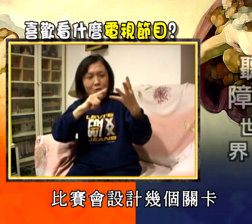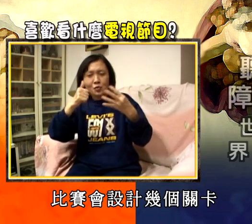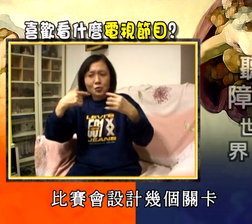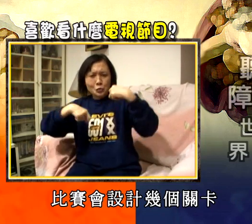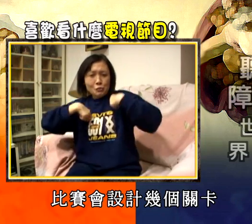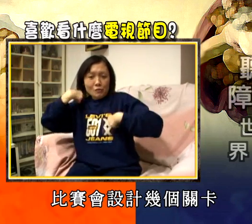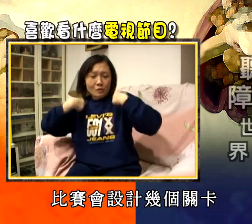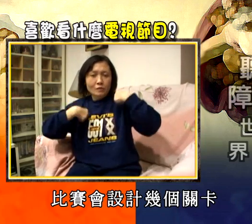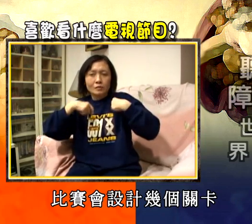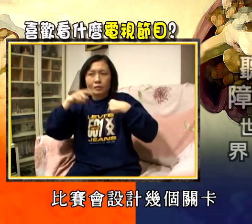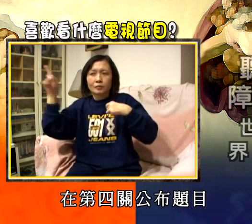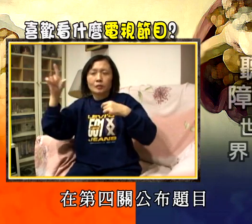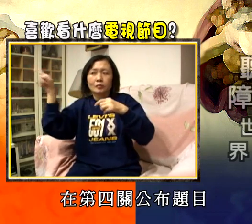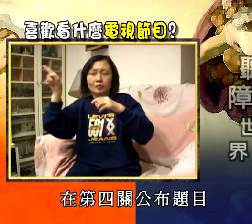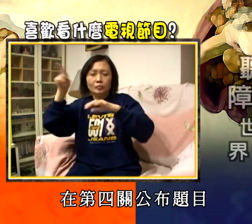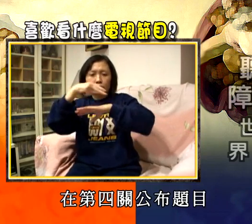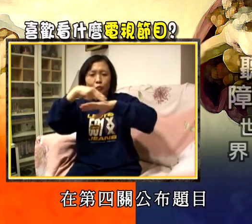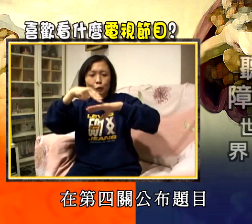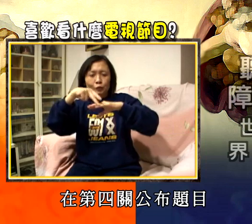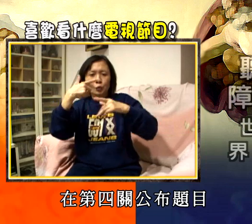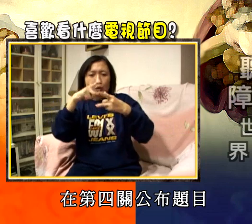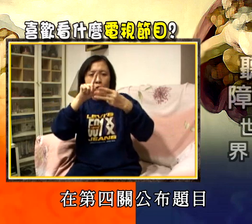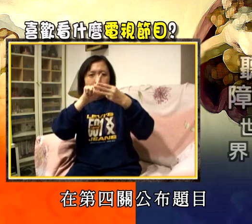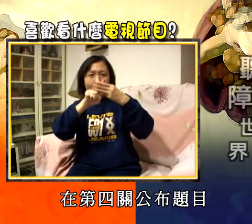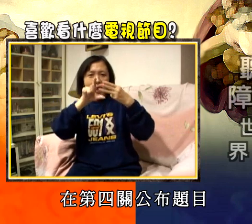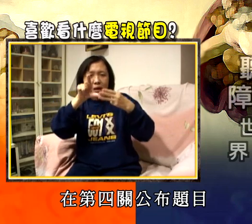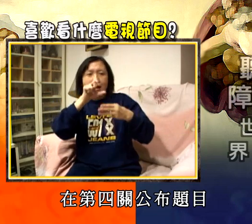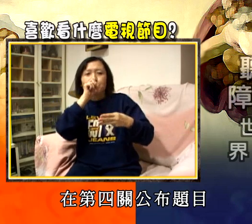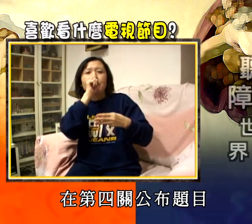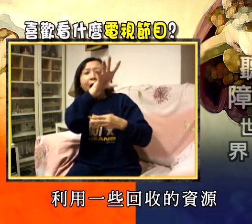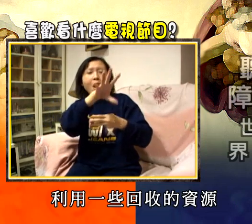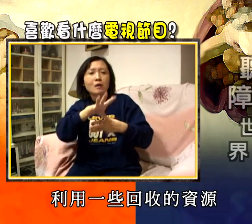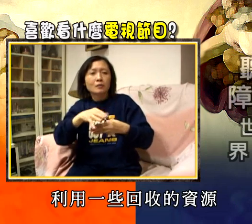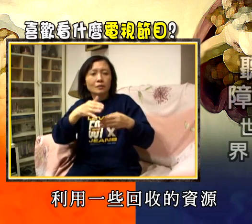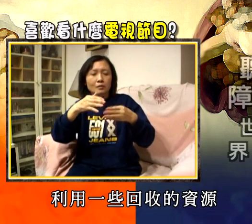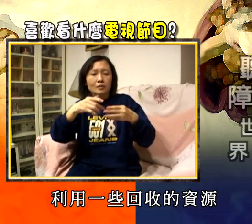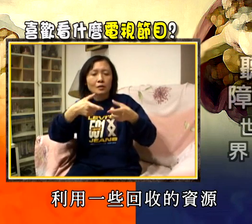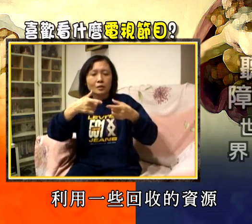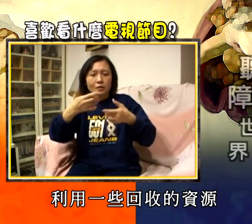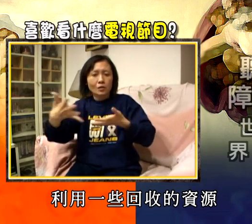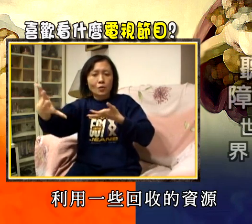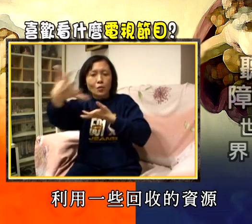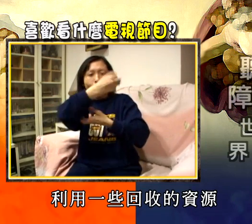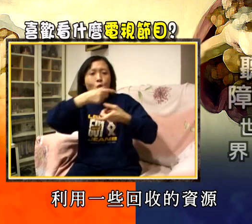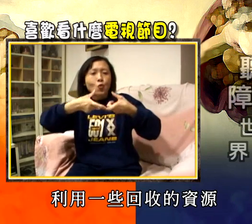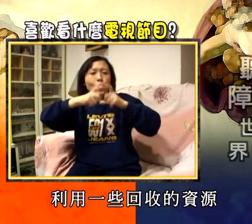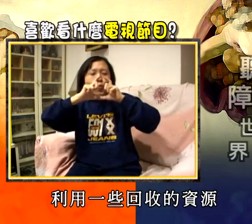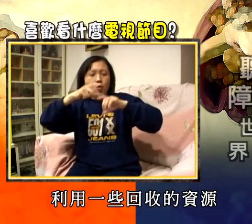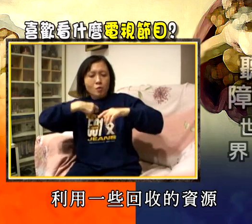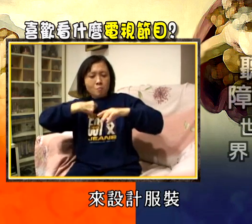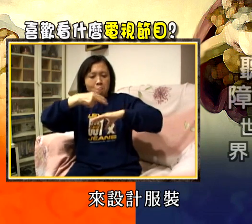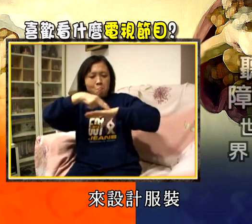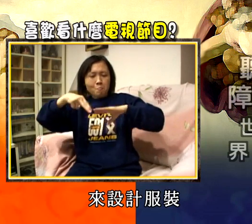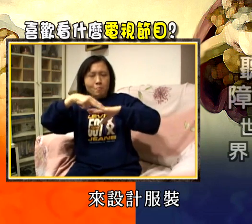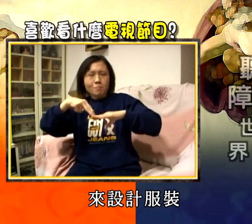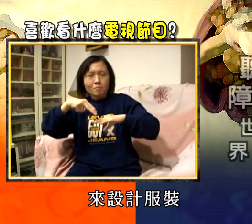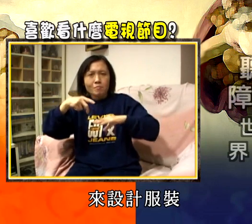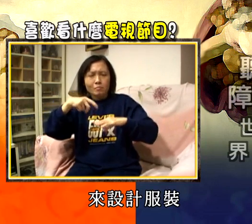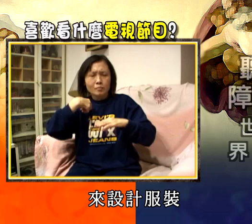卡，在第四关公布题目，利用一些回收的资源来设计服装，